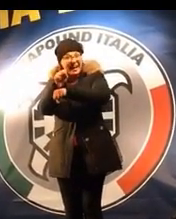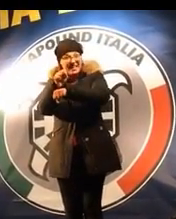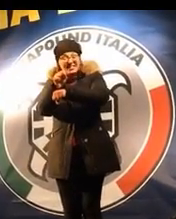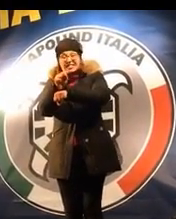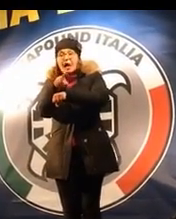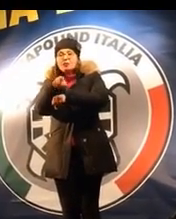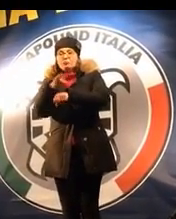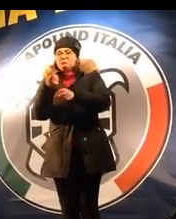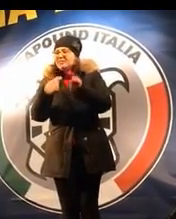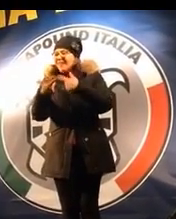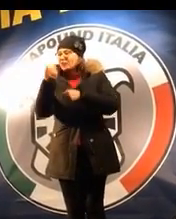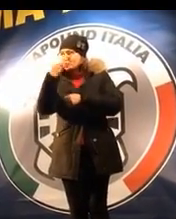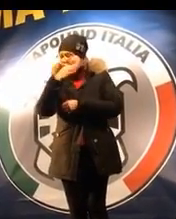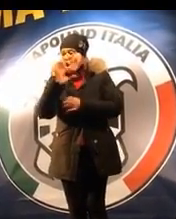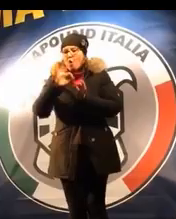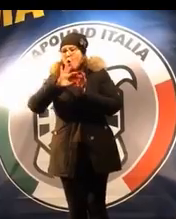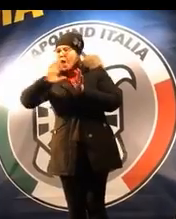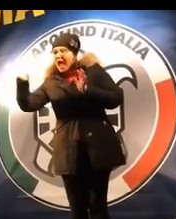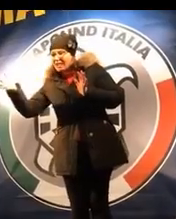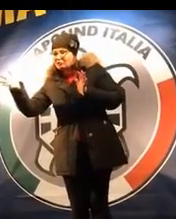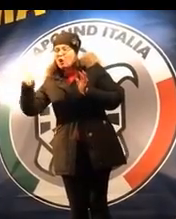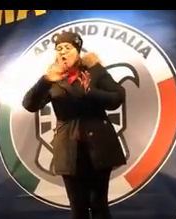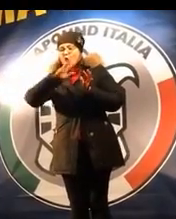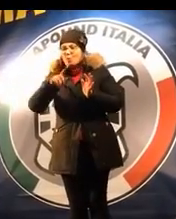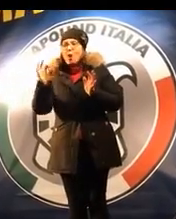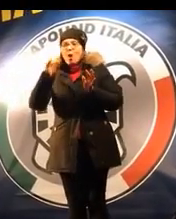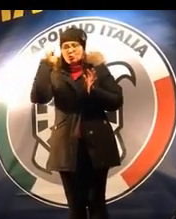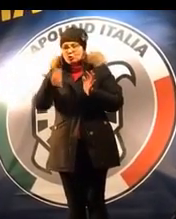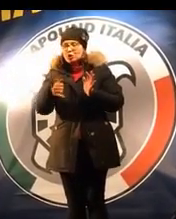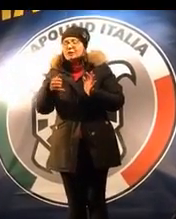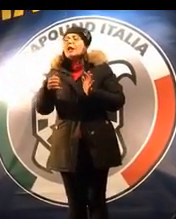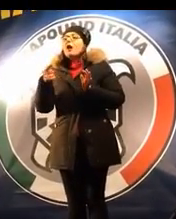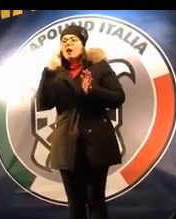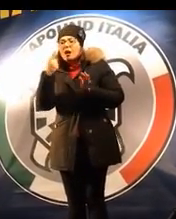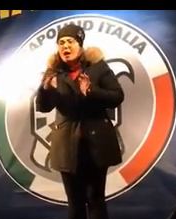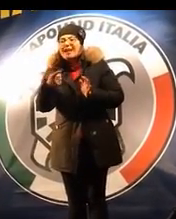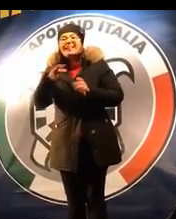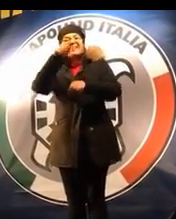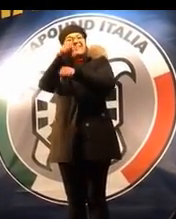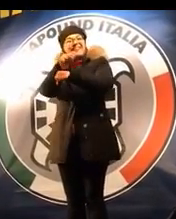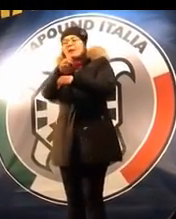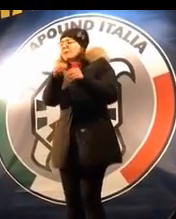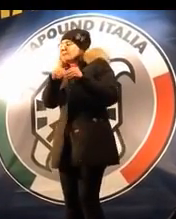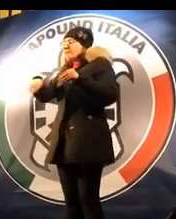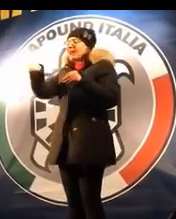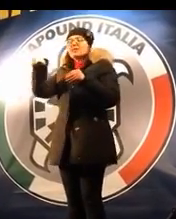e spacciare, devono essere rimpatriati immediatamente. Grande!